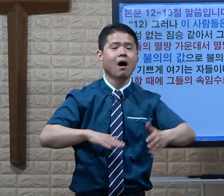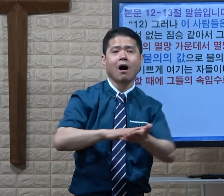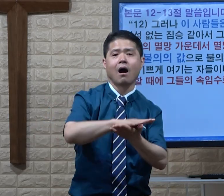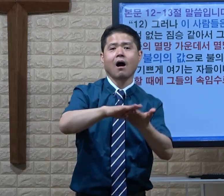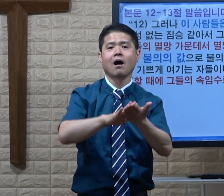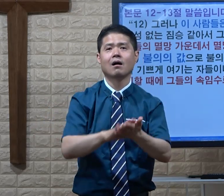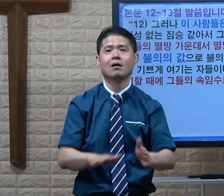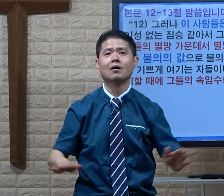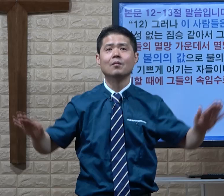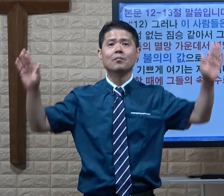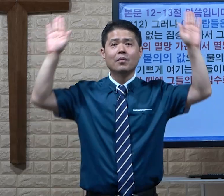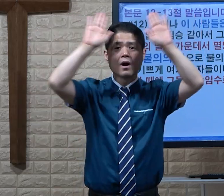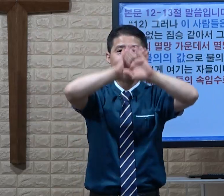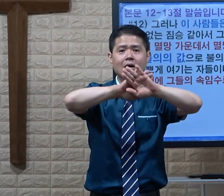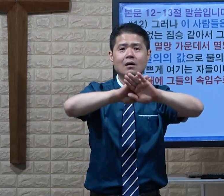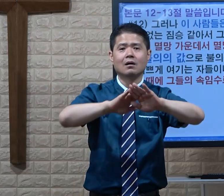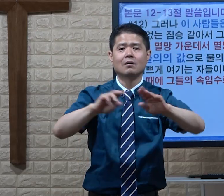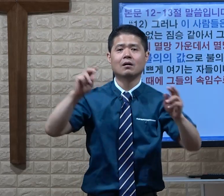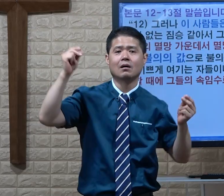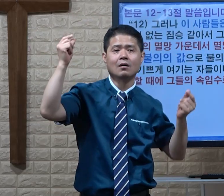수영을 하든지